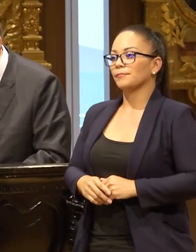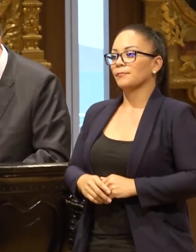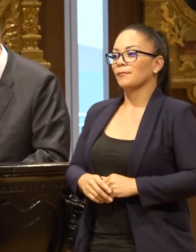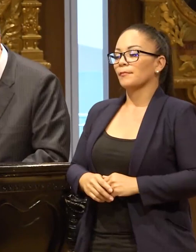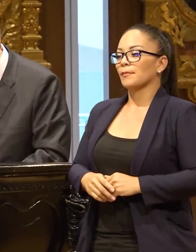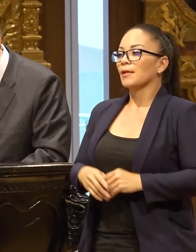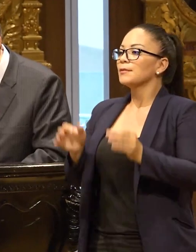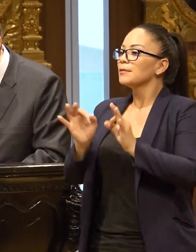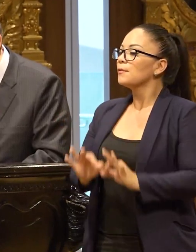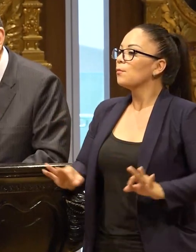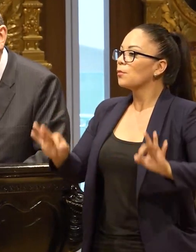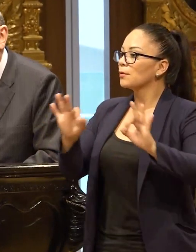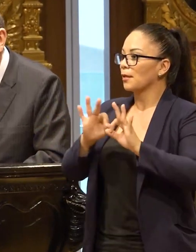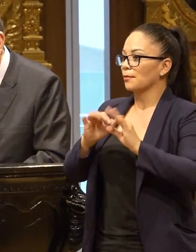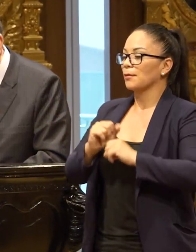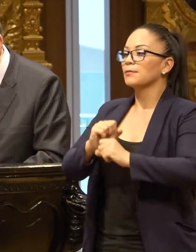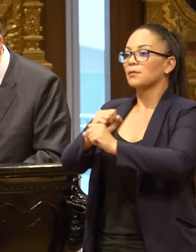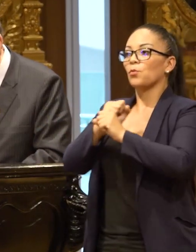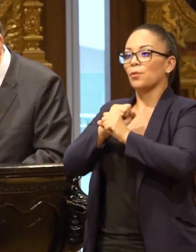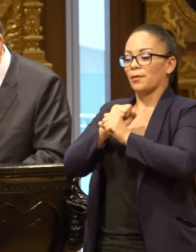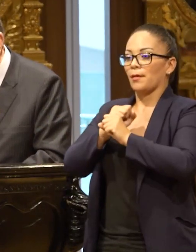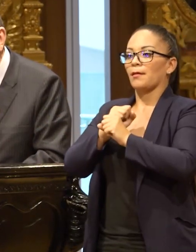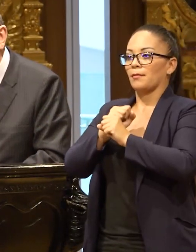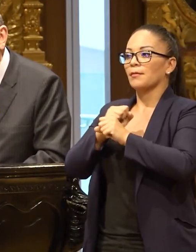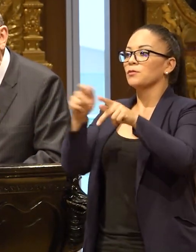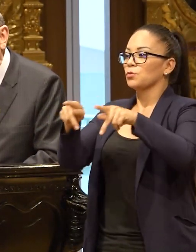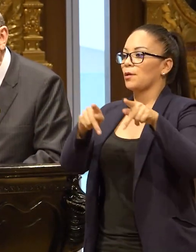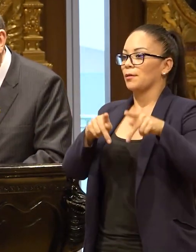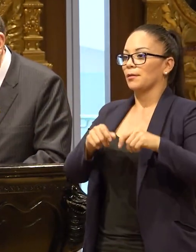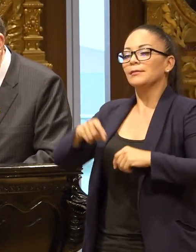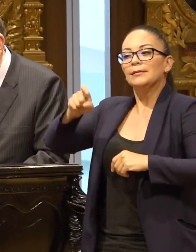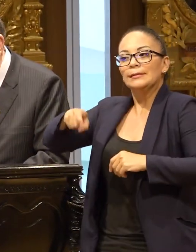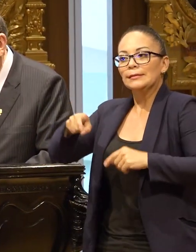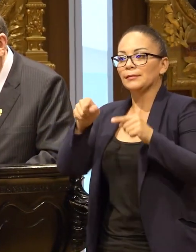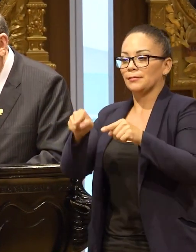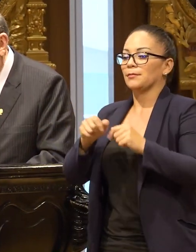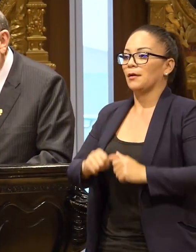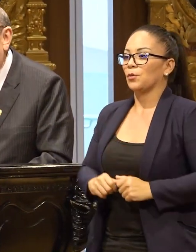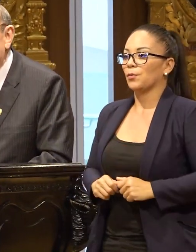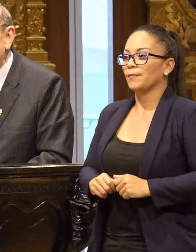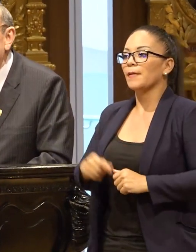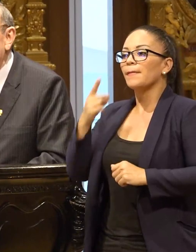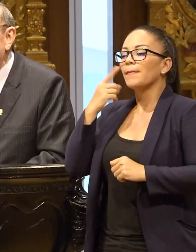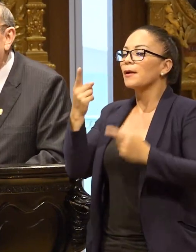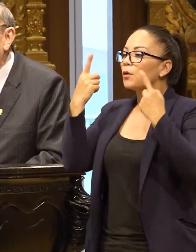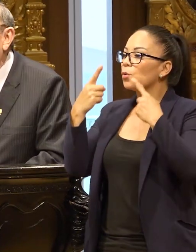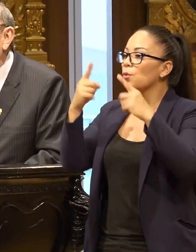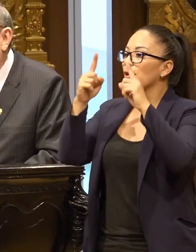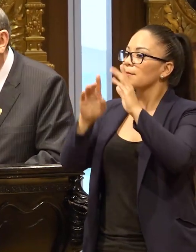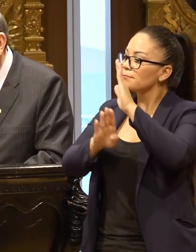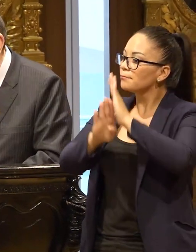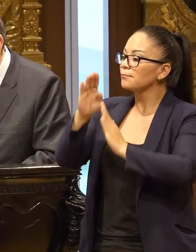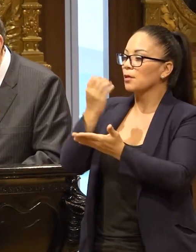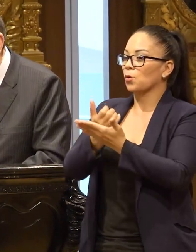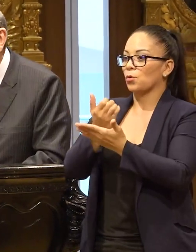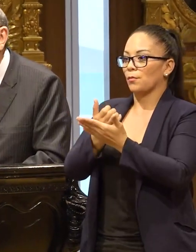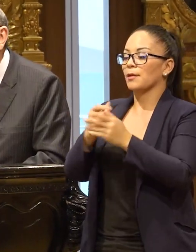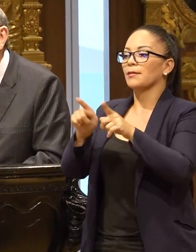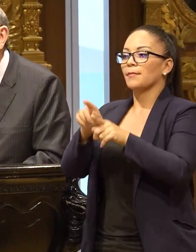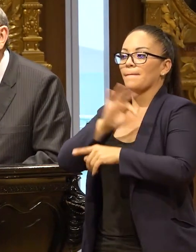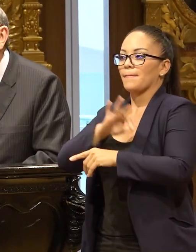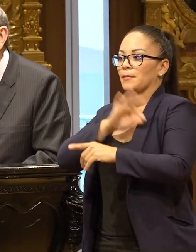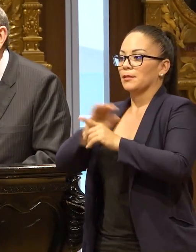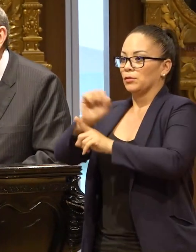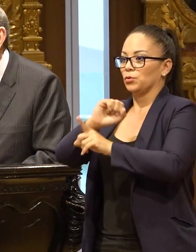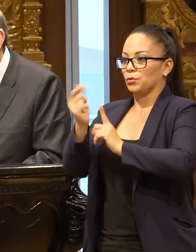Indispensable, la seguridad ciudadana es, por lo tanto, indispensable para el crecimiento económico y el bienestar